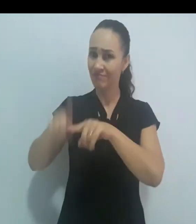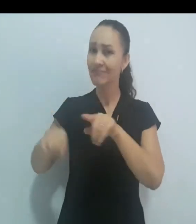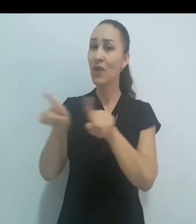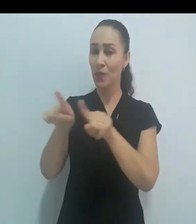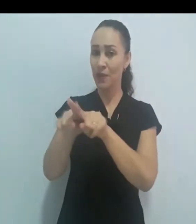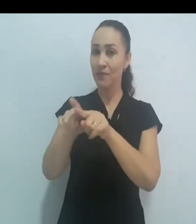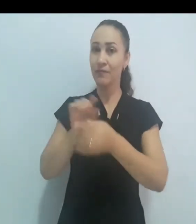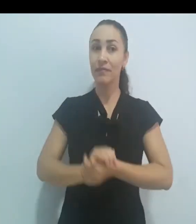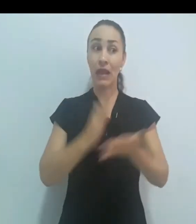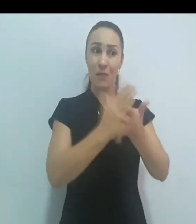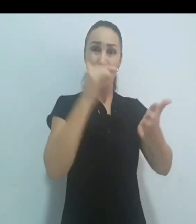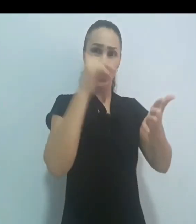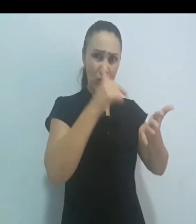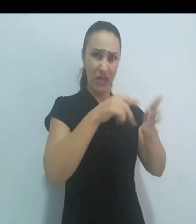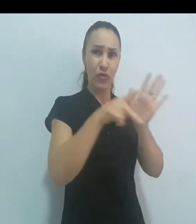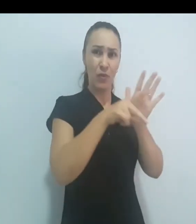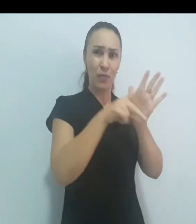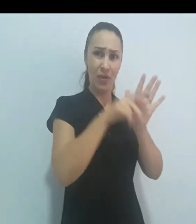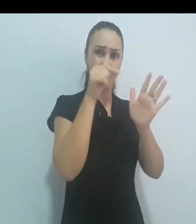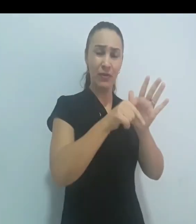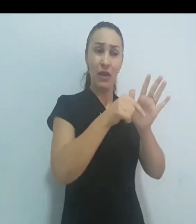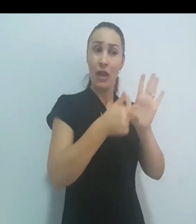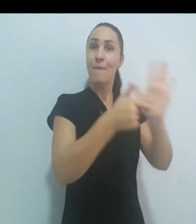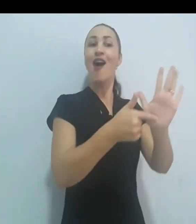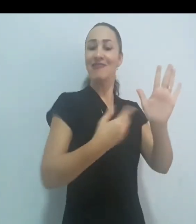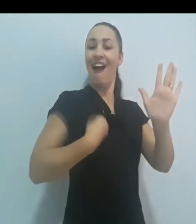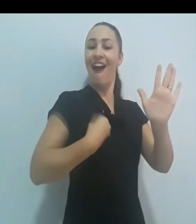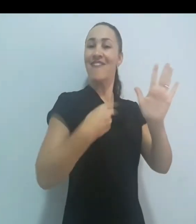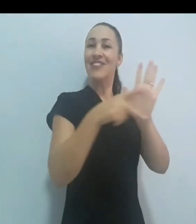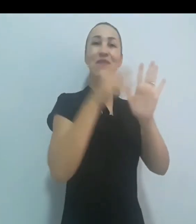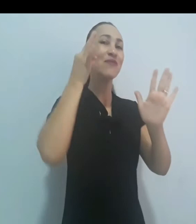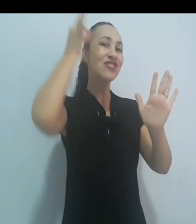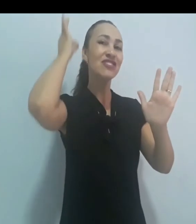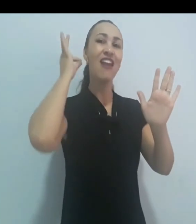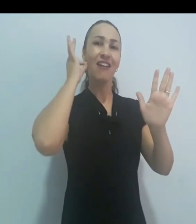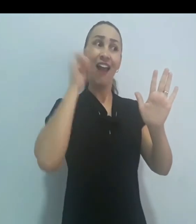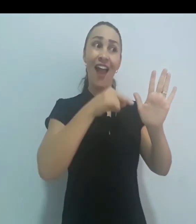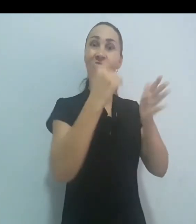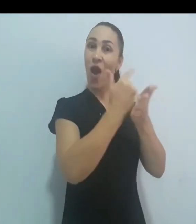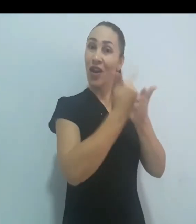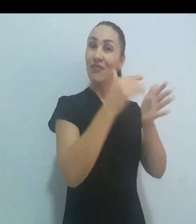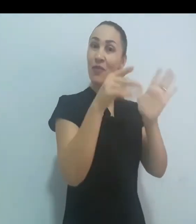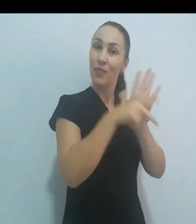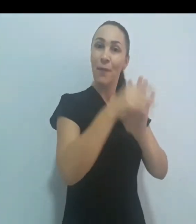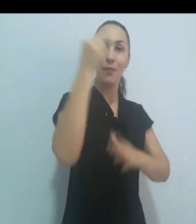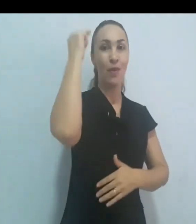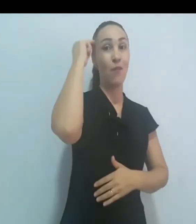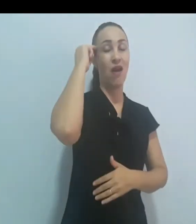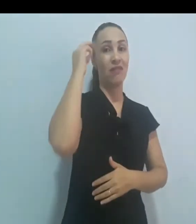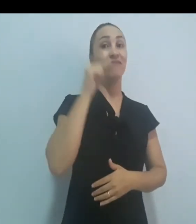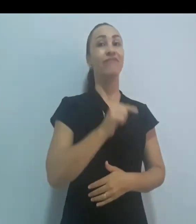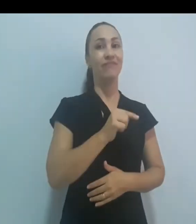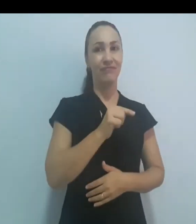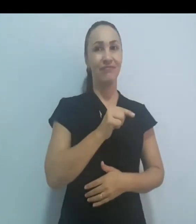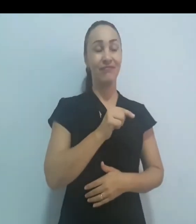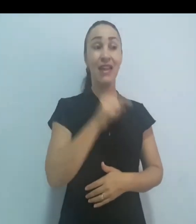de outro modo. Mas O Despertar do Silêncio ele vai retratar a vida da Shirley Villalba. Então é um livro de memórias,